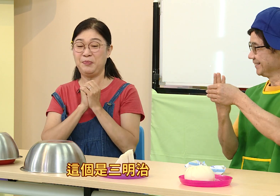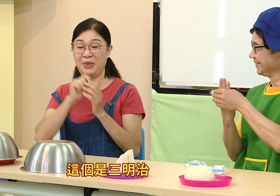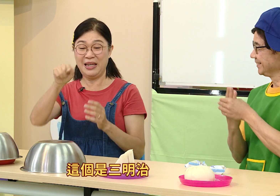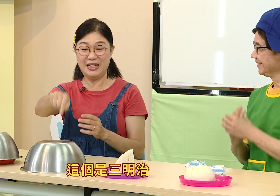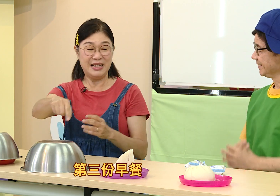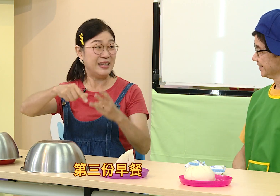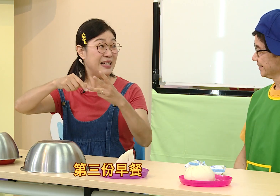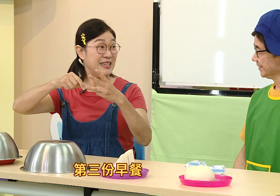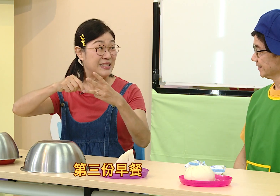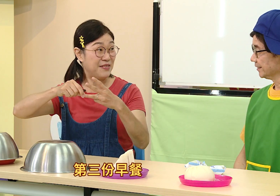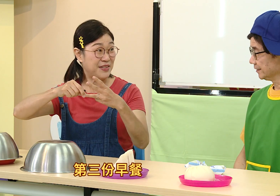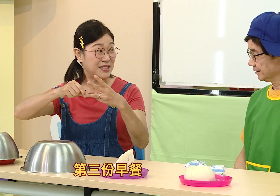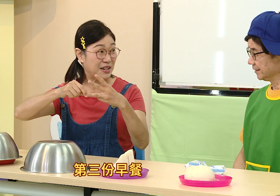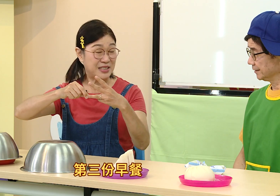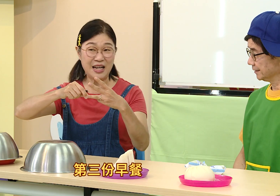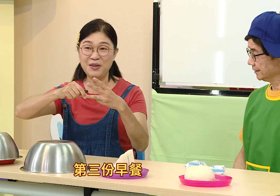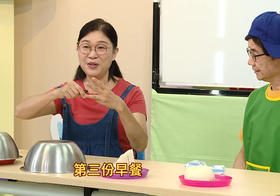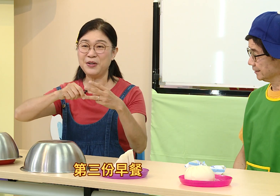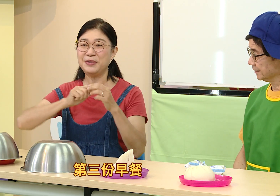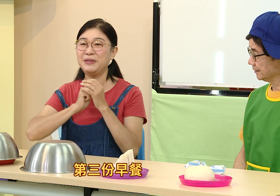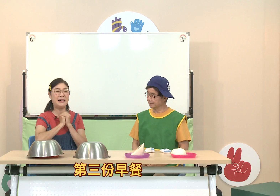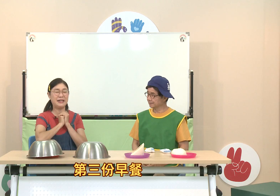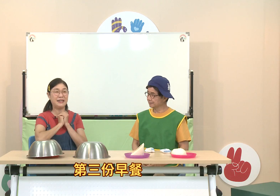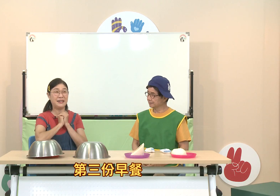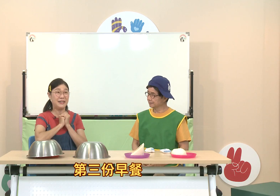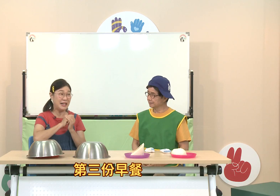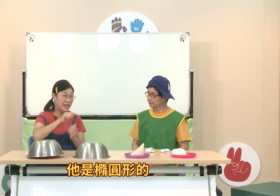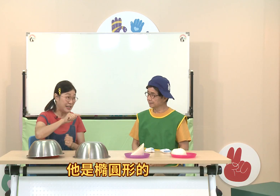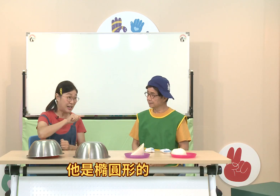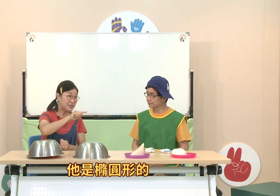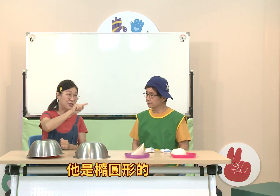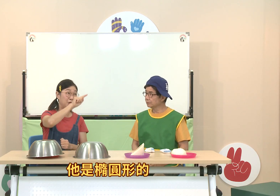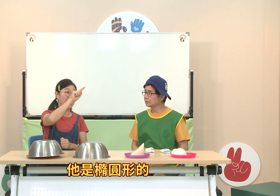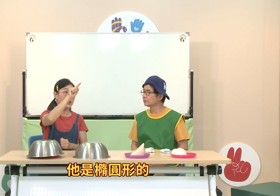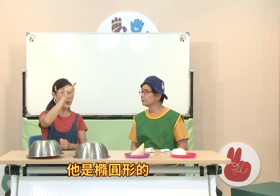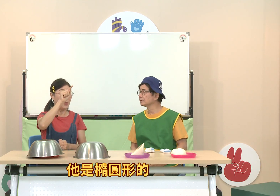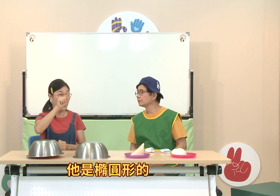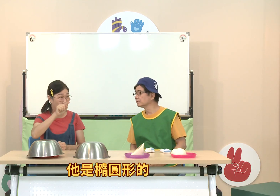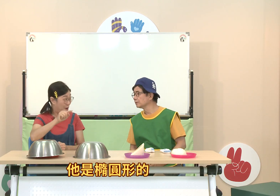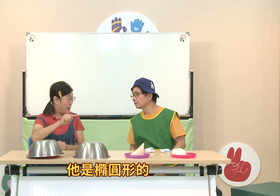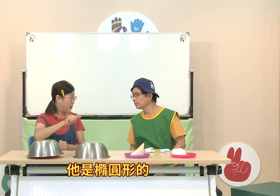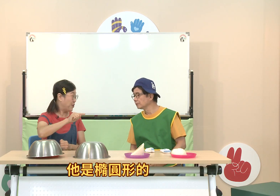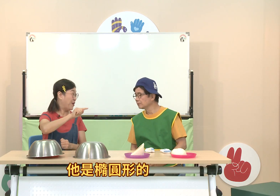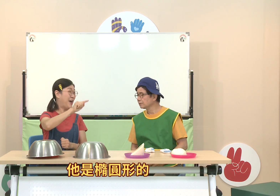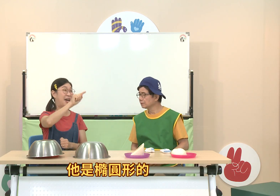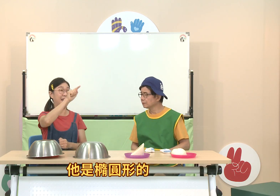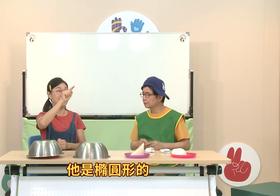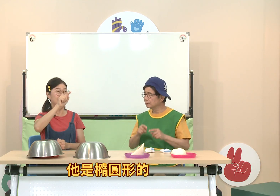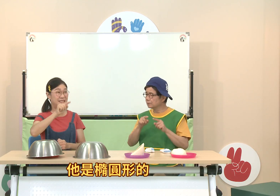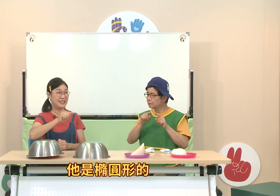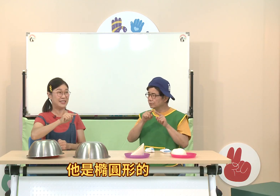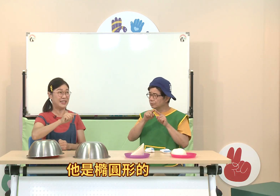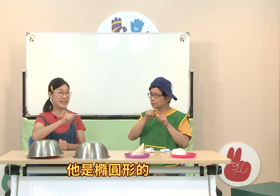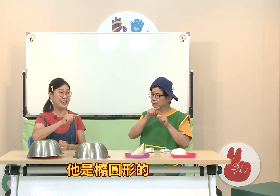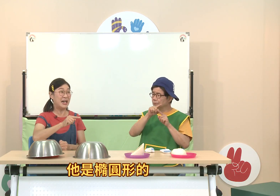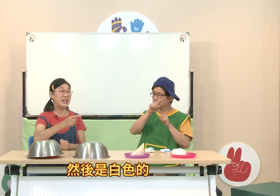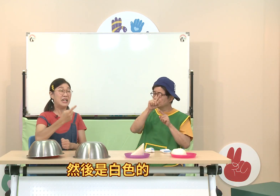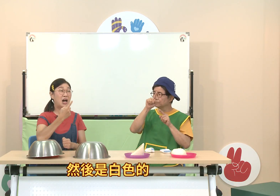第三份早餐囉他是橢圓形的然後